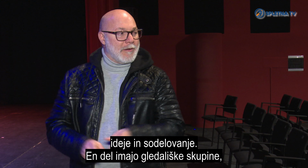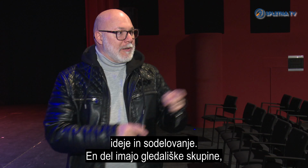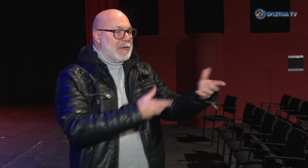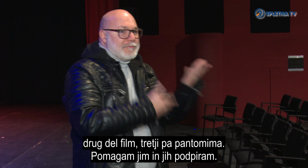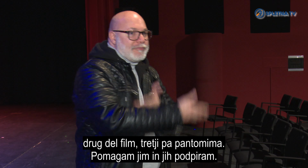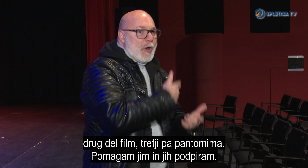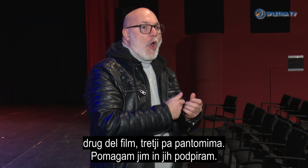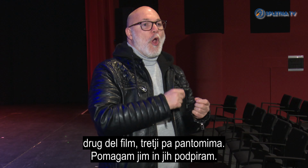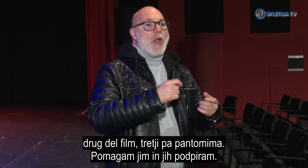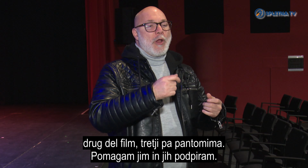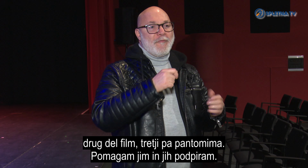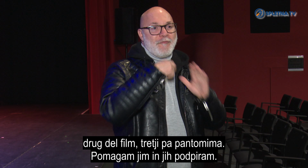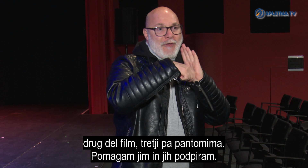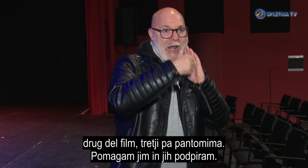del film, tretji pa pantomima.